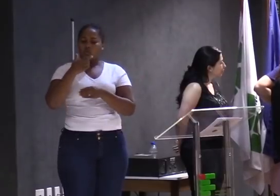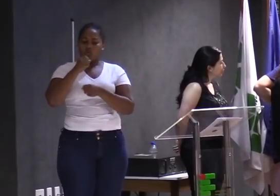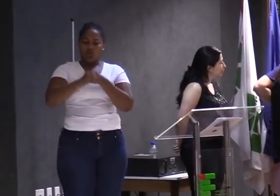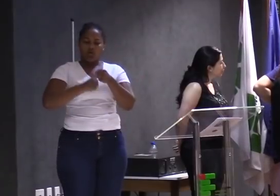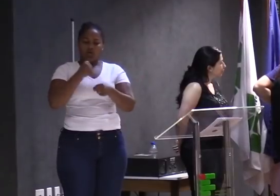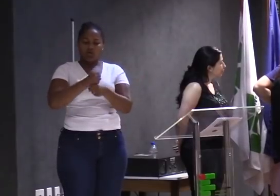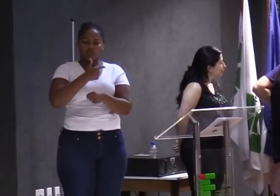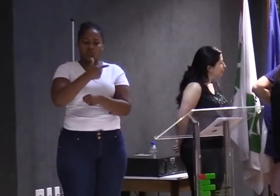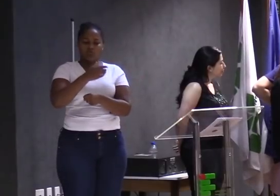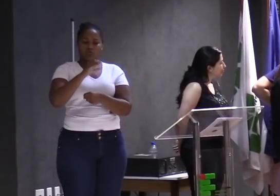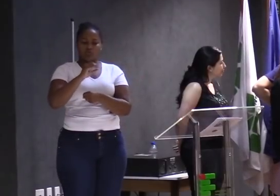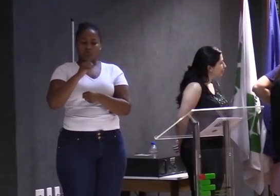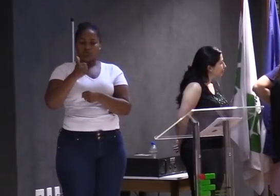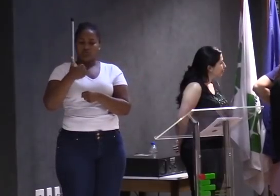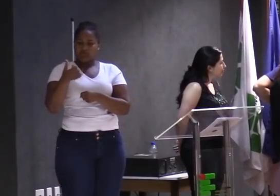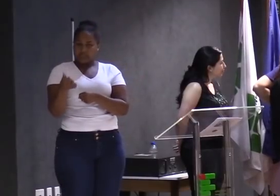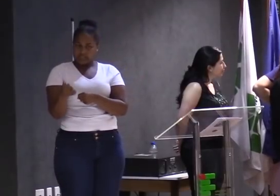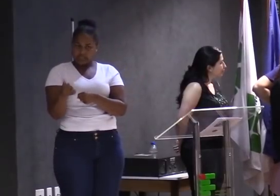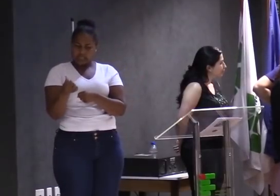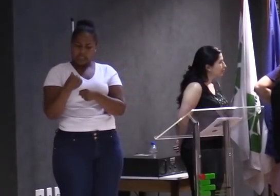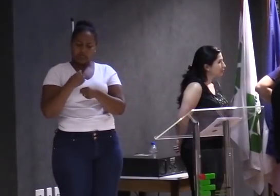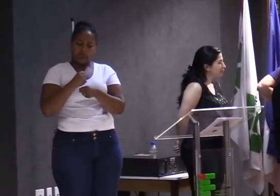mais apliquei prova.